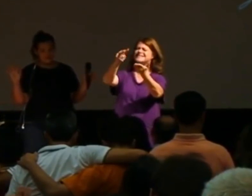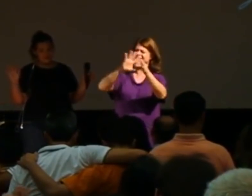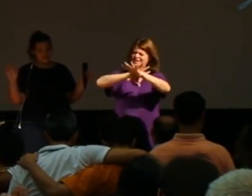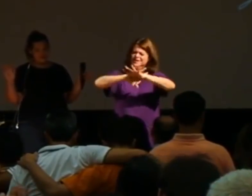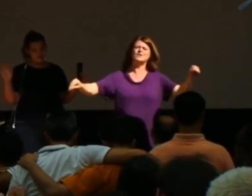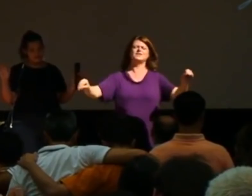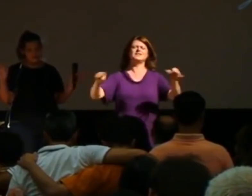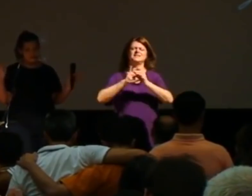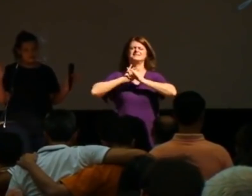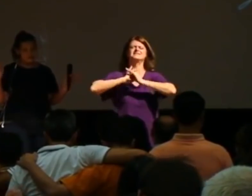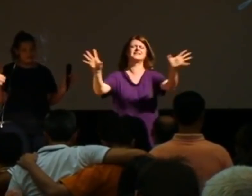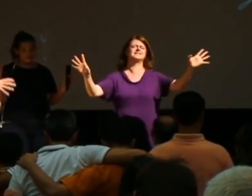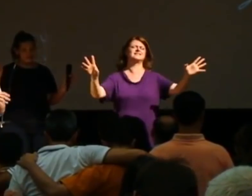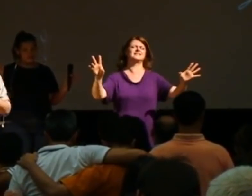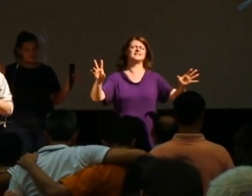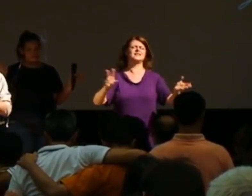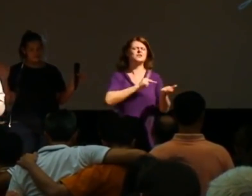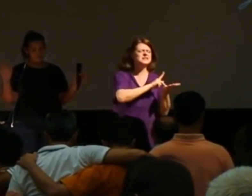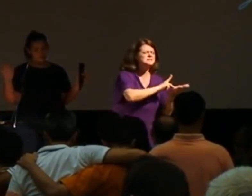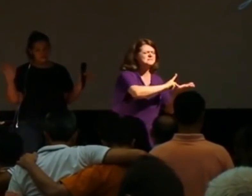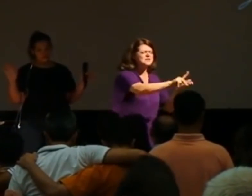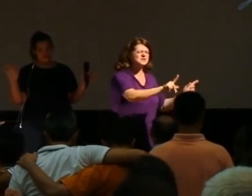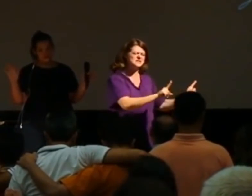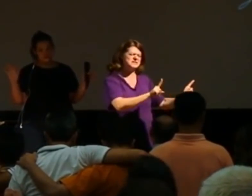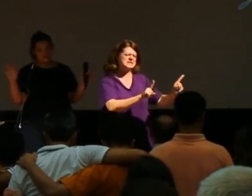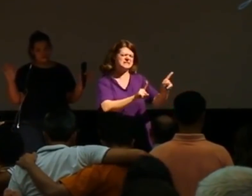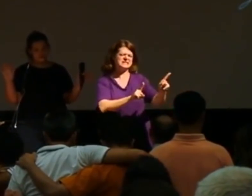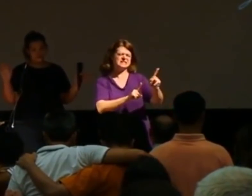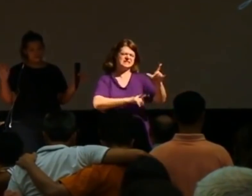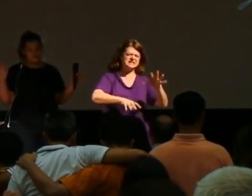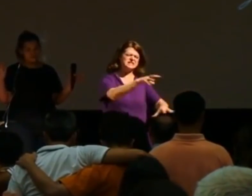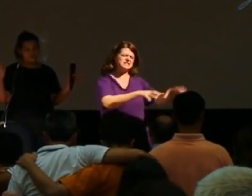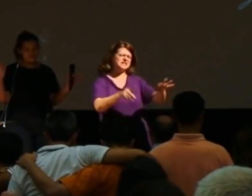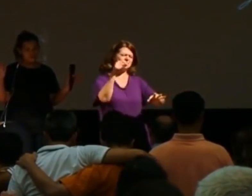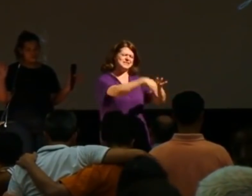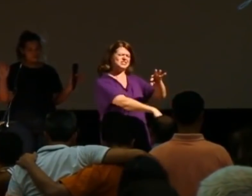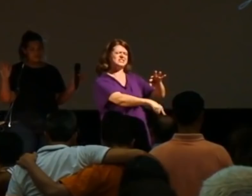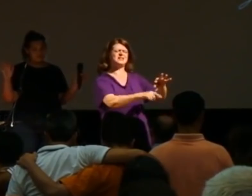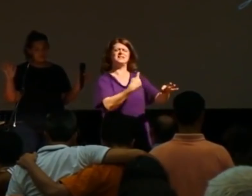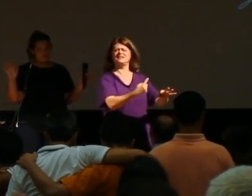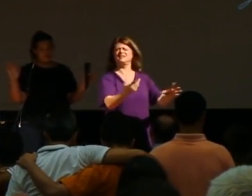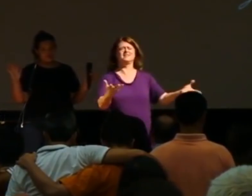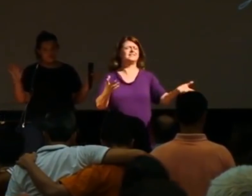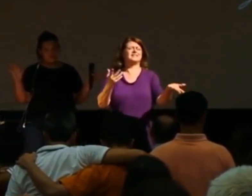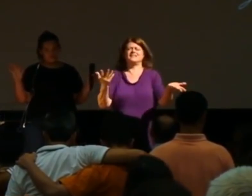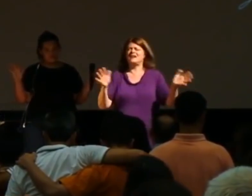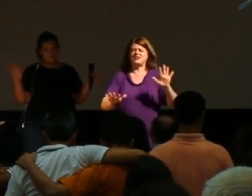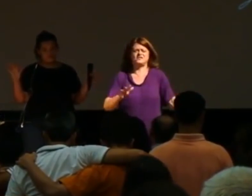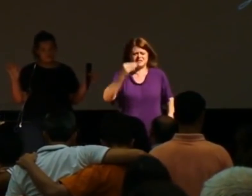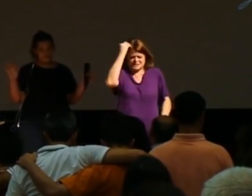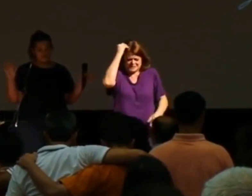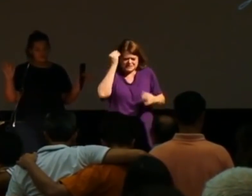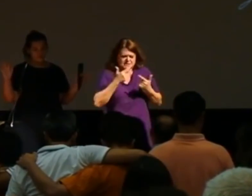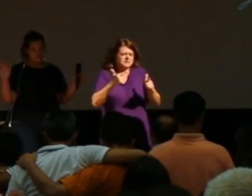do cárcere que o inimigo lança, que as pessoas lançam, que nós mesmos entramos voluntariamente. Pai,